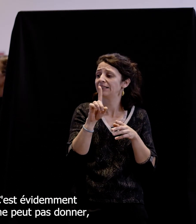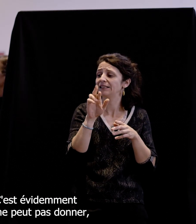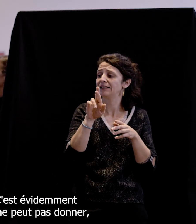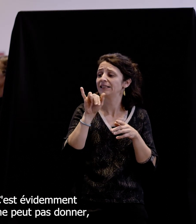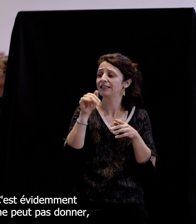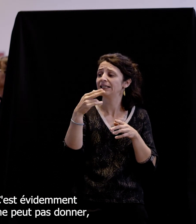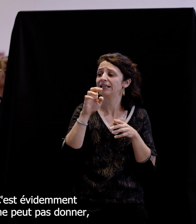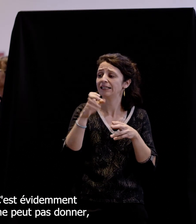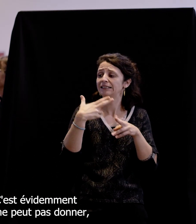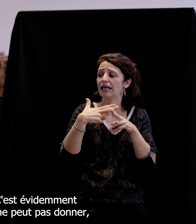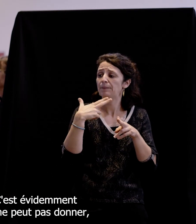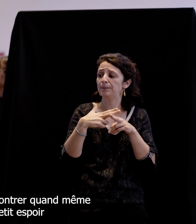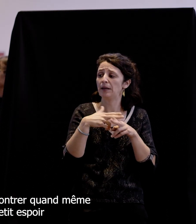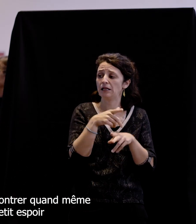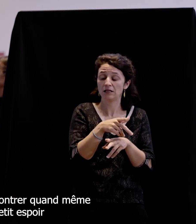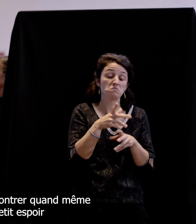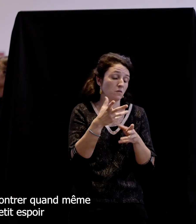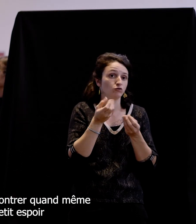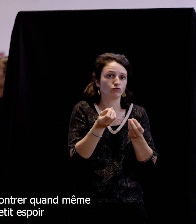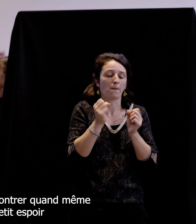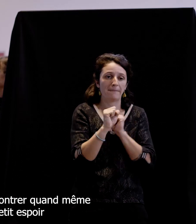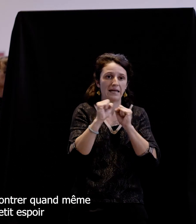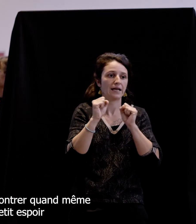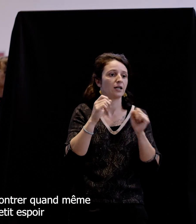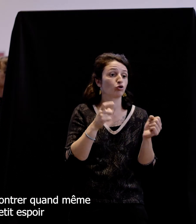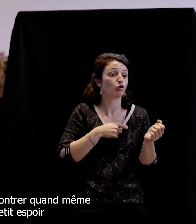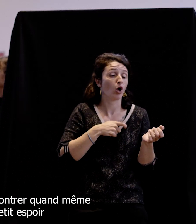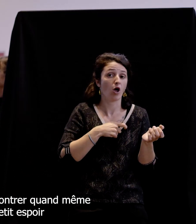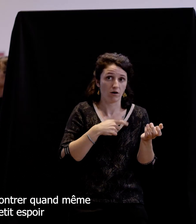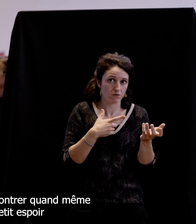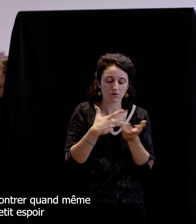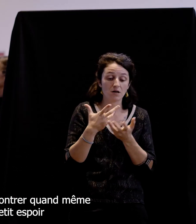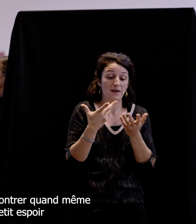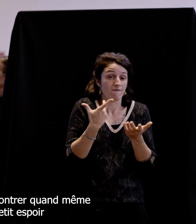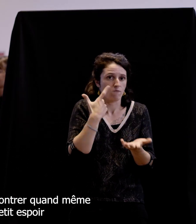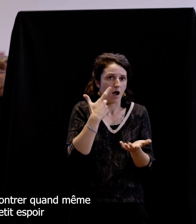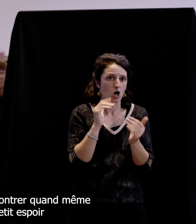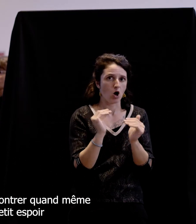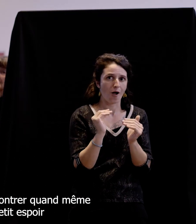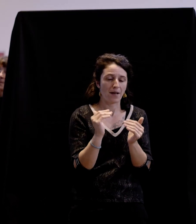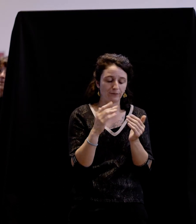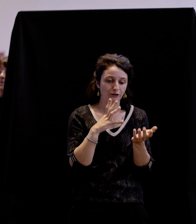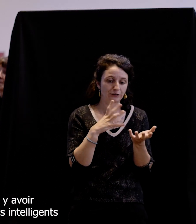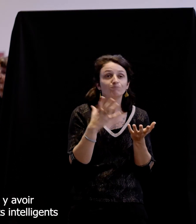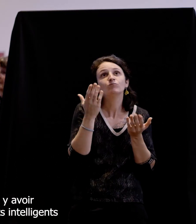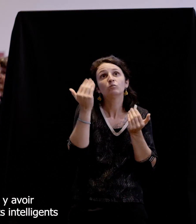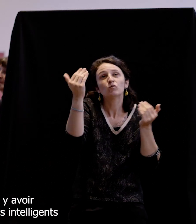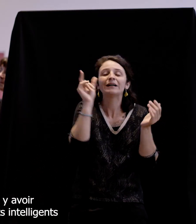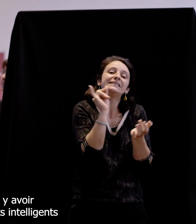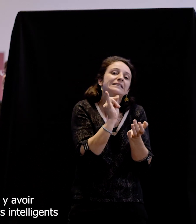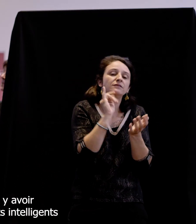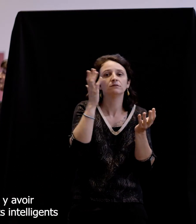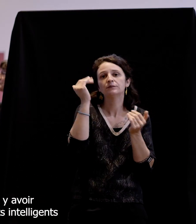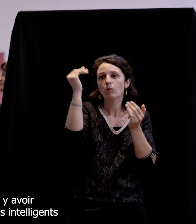évidemment un médicament qu'on ne peut pas donner, mais c'est pour vous montrer quand même qu'il y a un petit espoir, hein, qu'il puisse